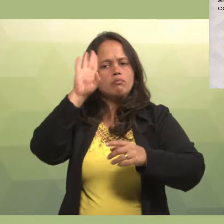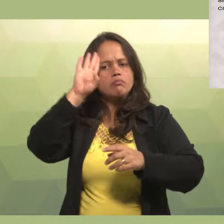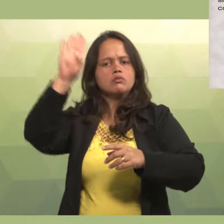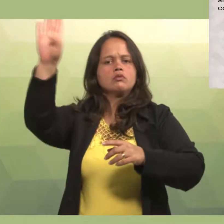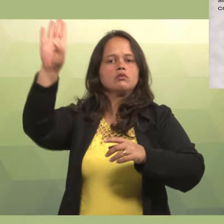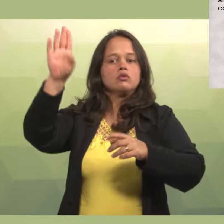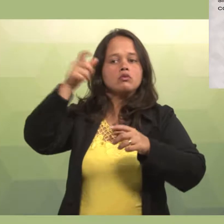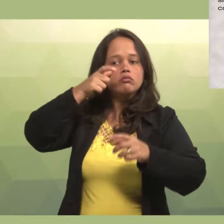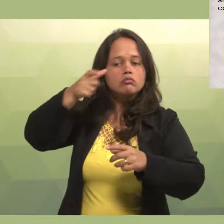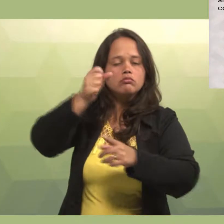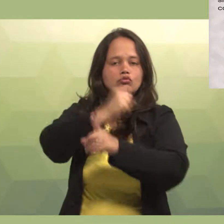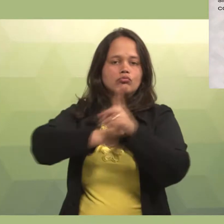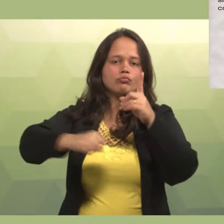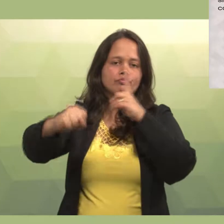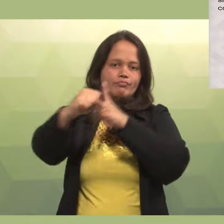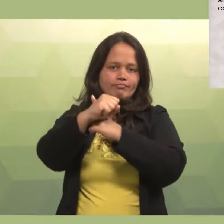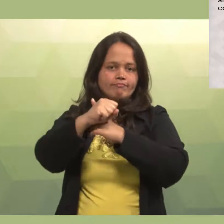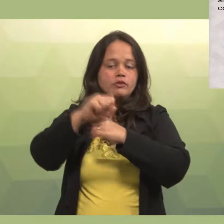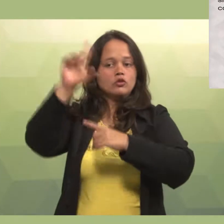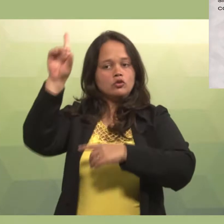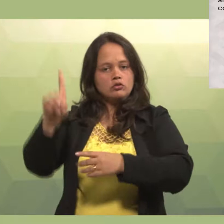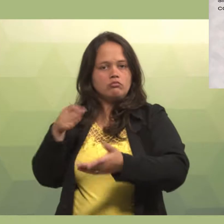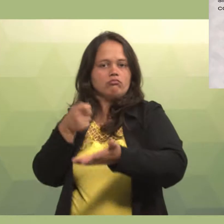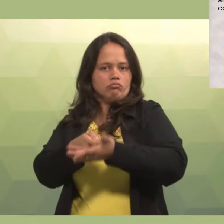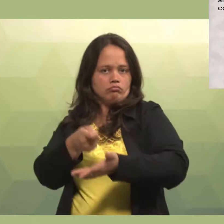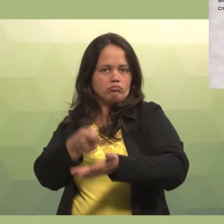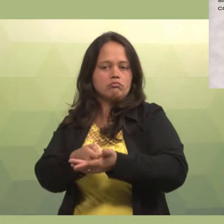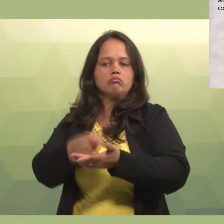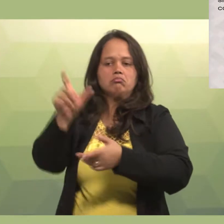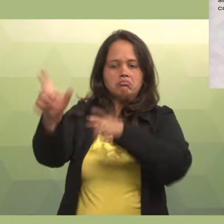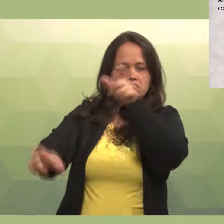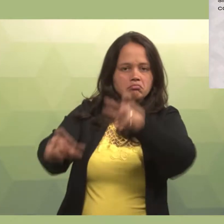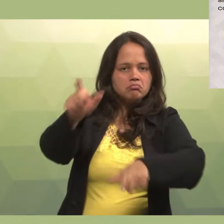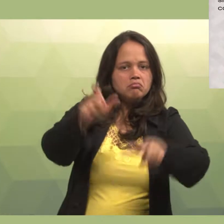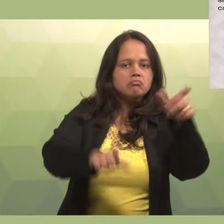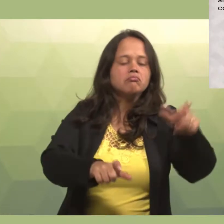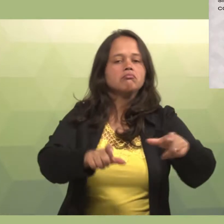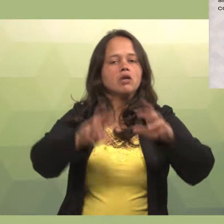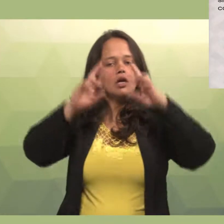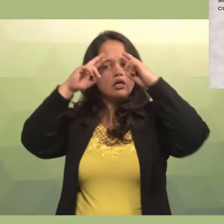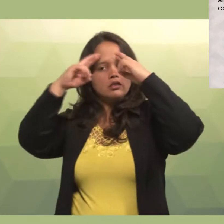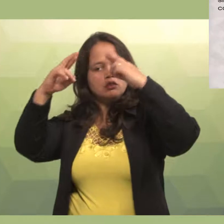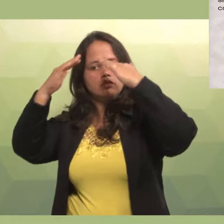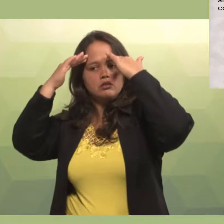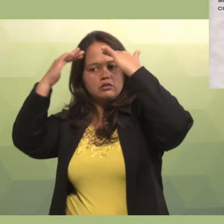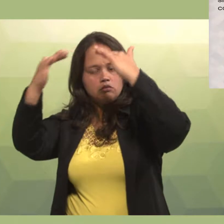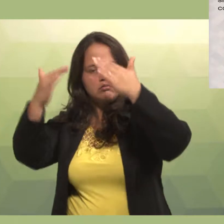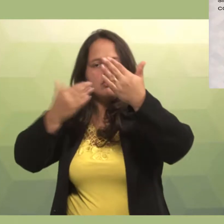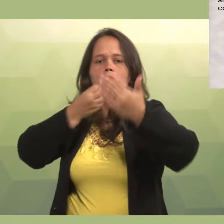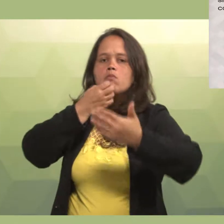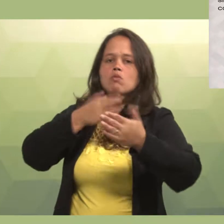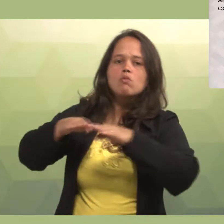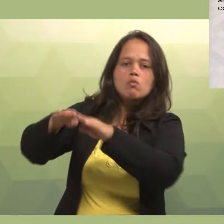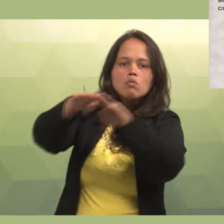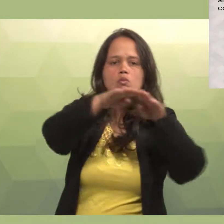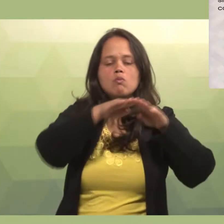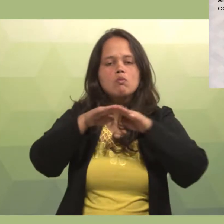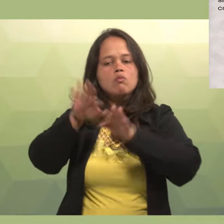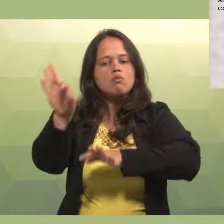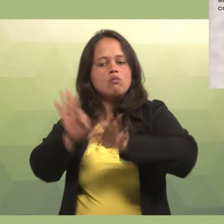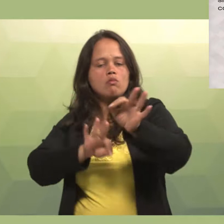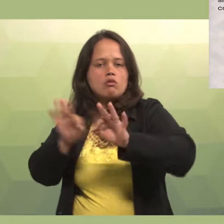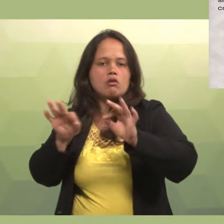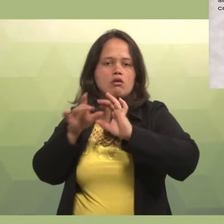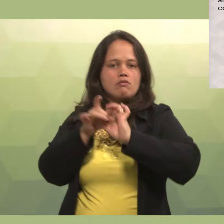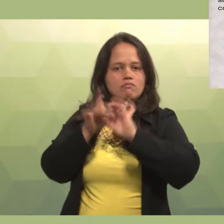interesse social, dos direitos e deveres dos cidadãos, do respeito ao bem comum e à ordem democrática,